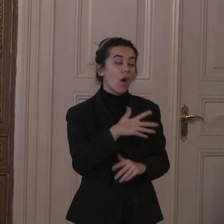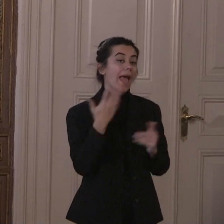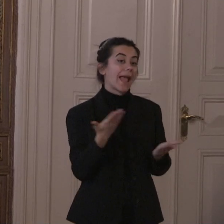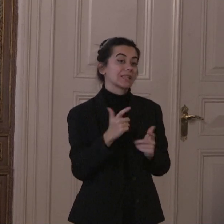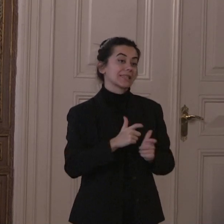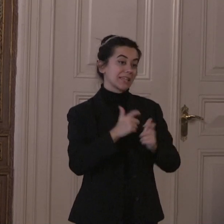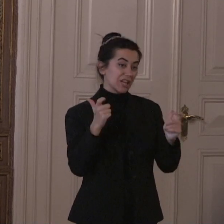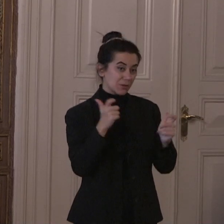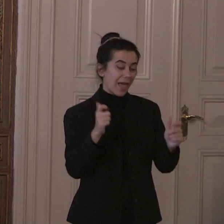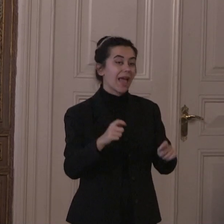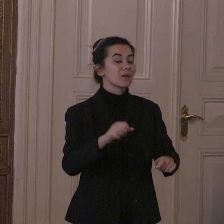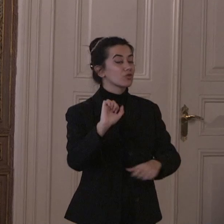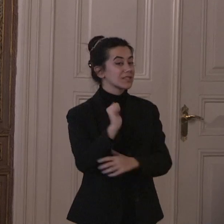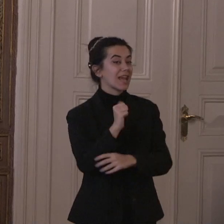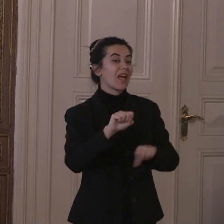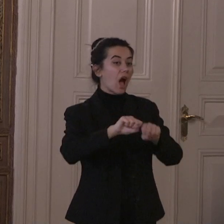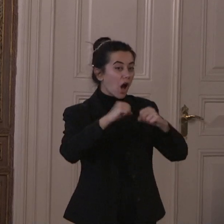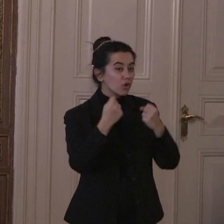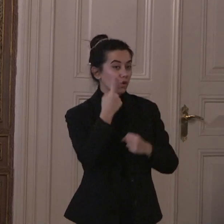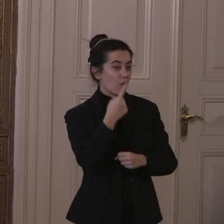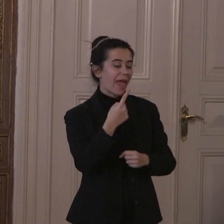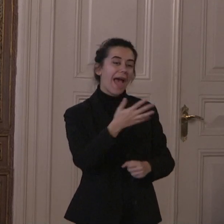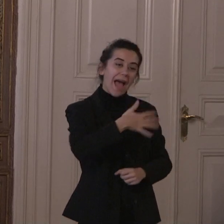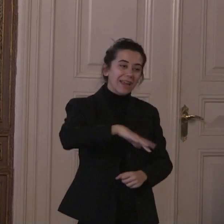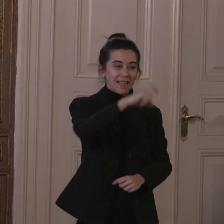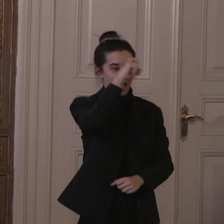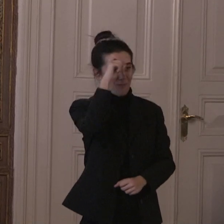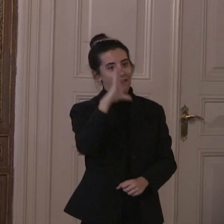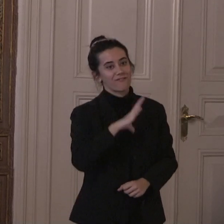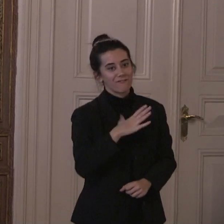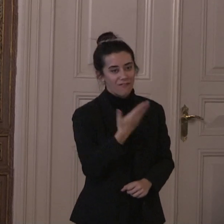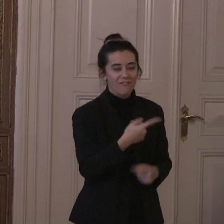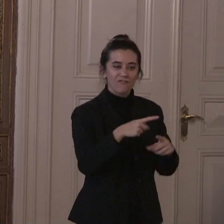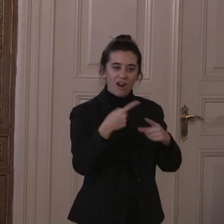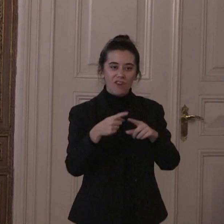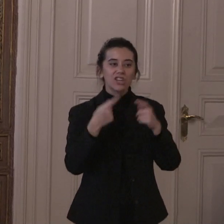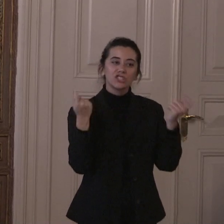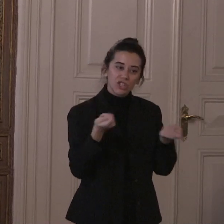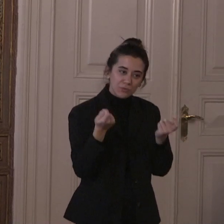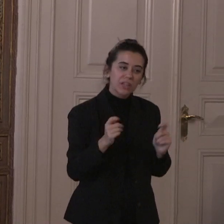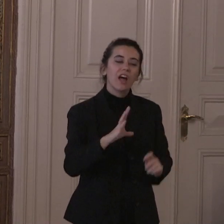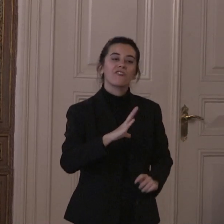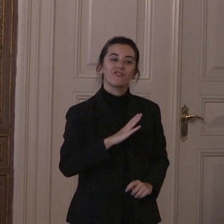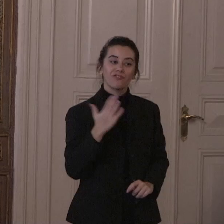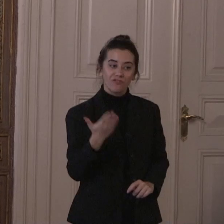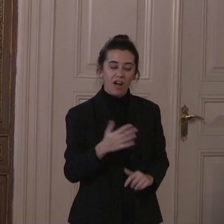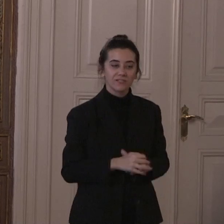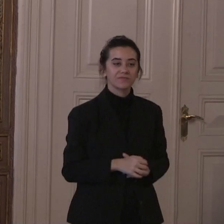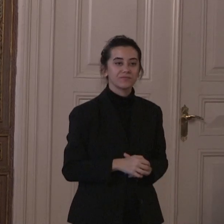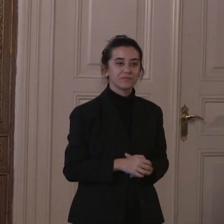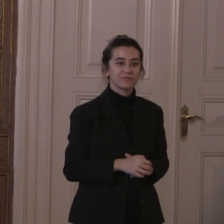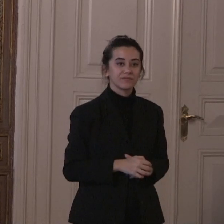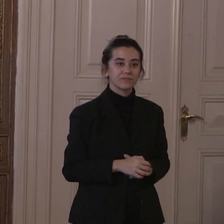atölyesinin eseridir. Herkesin emeği var. Başka panolar da yaptılar Özlem Hoca'nın başkanlığında.